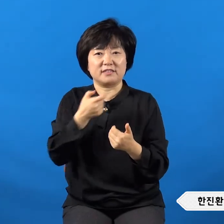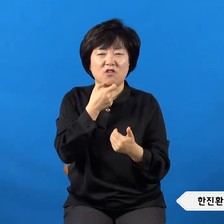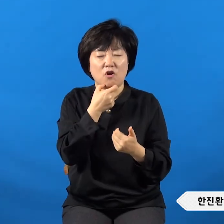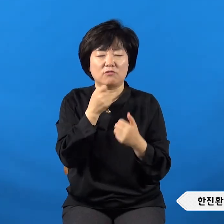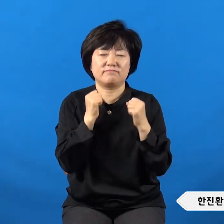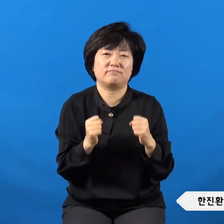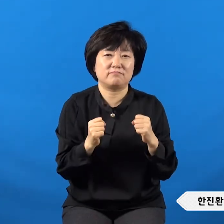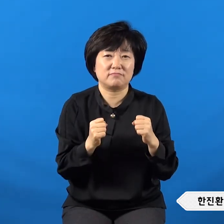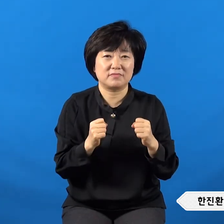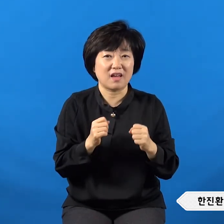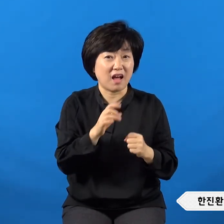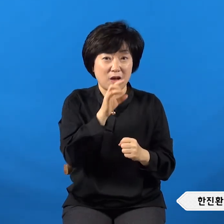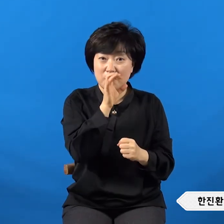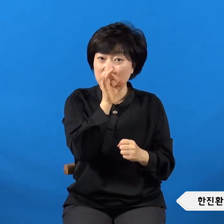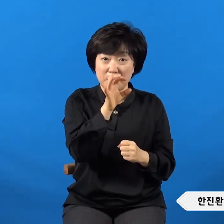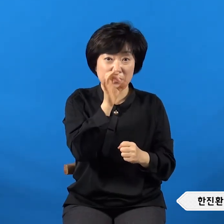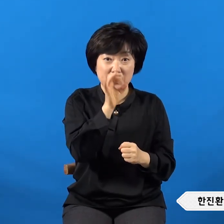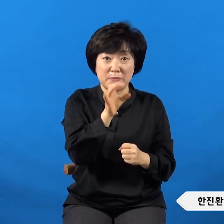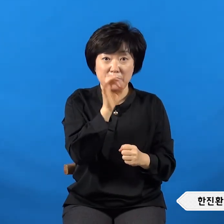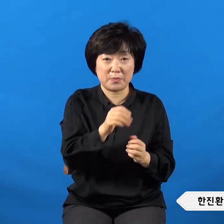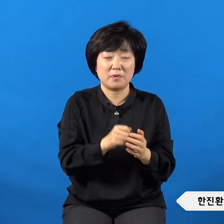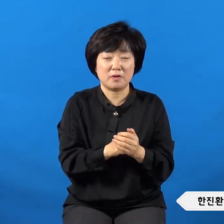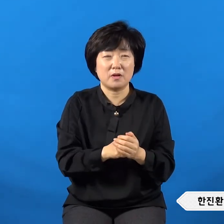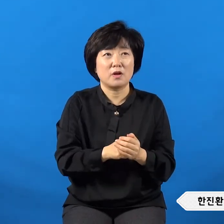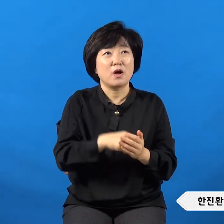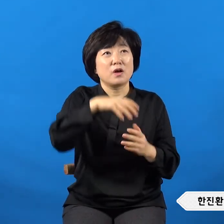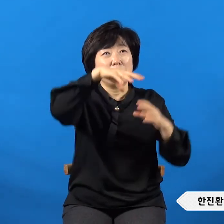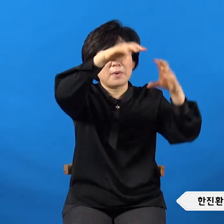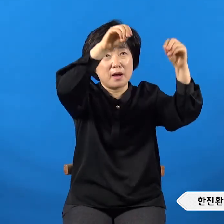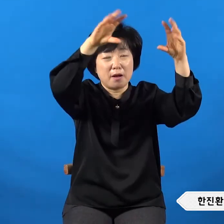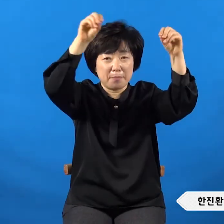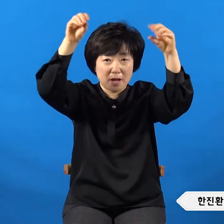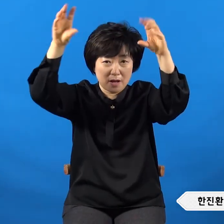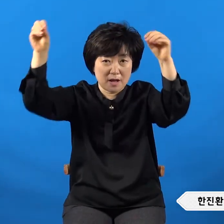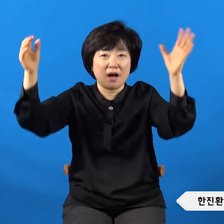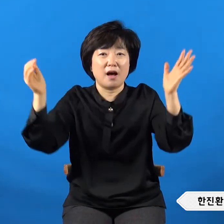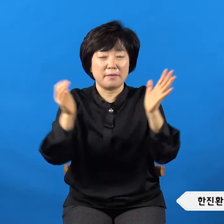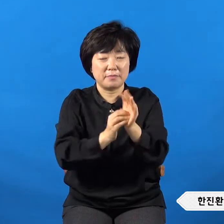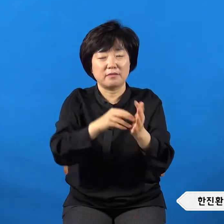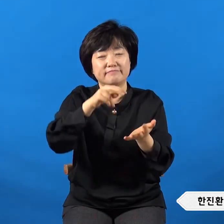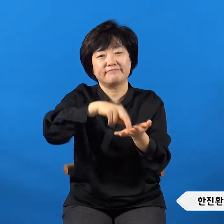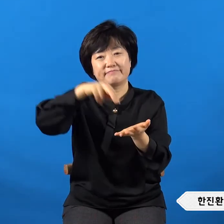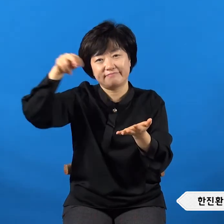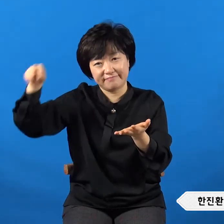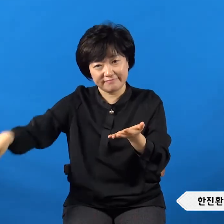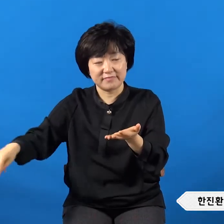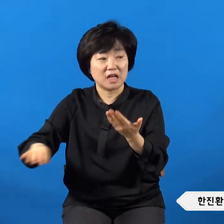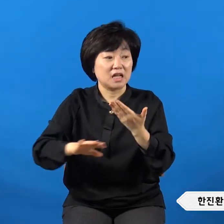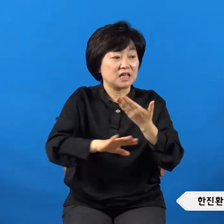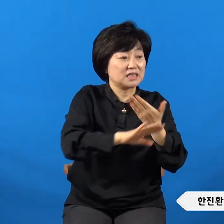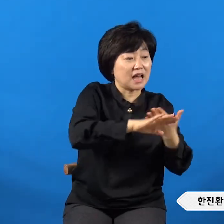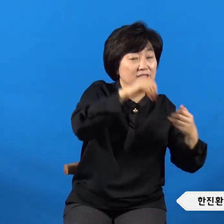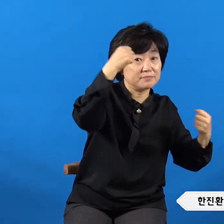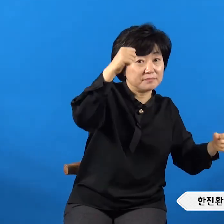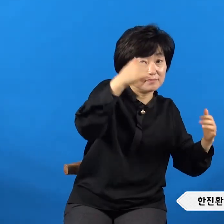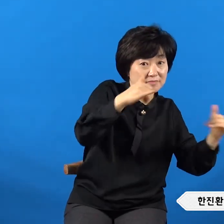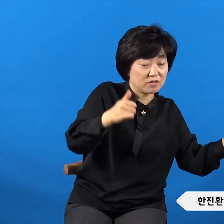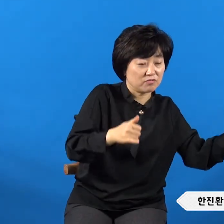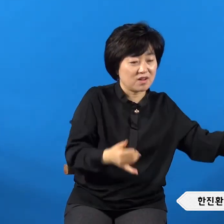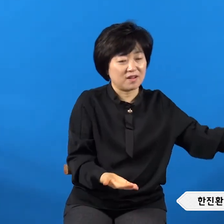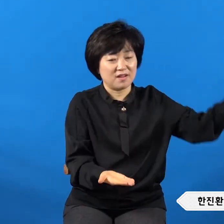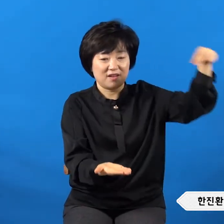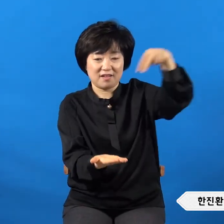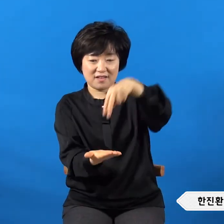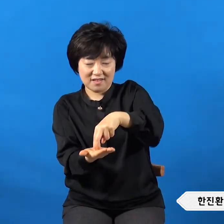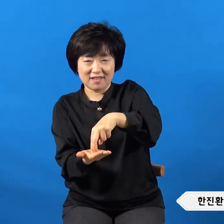그렇게 할 수도 없고, 불이 꺼지면 내려와야 되고 사라져야 됩니다. 그럼 또 다른 배우가 또 무대에